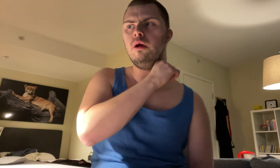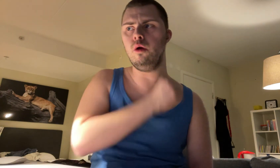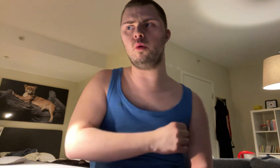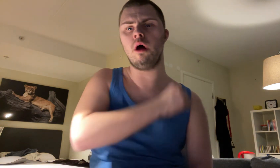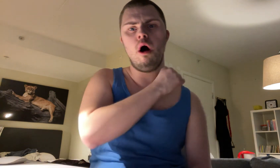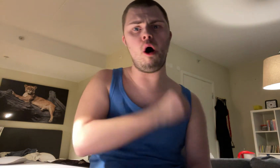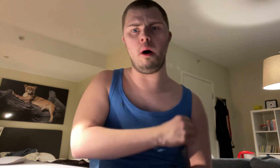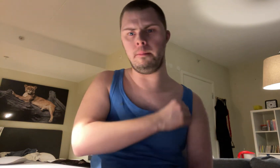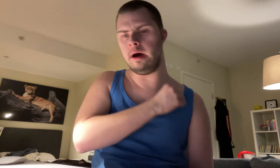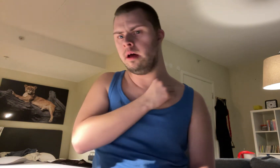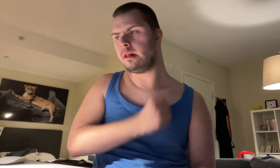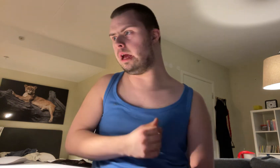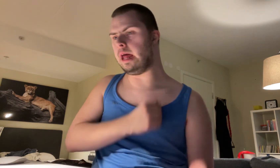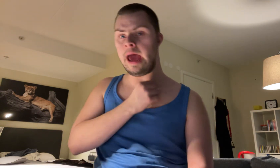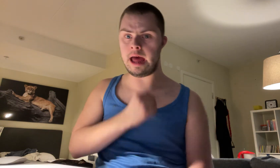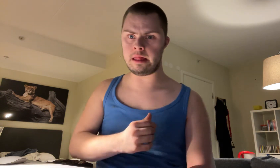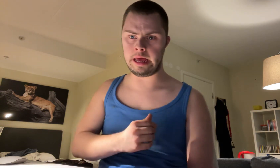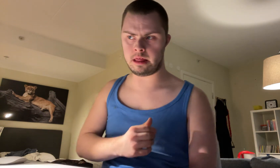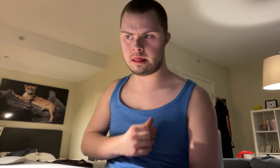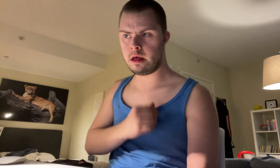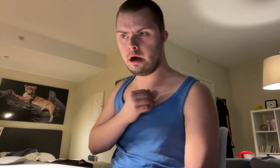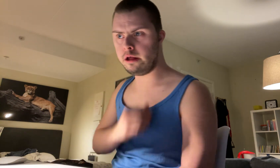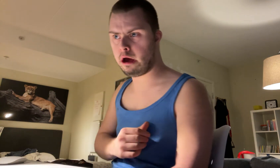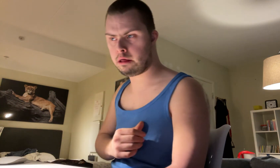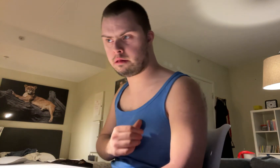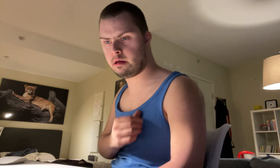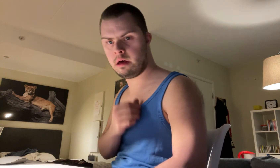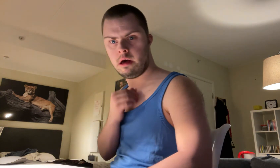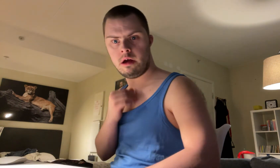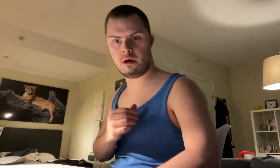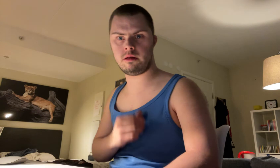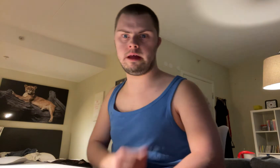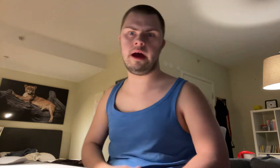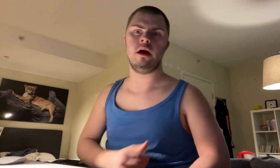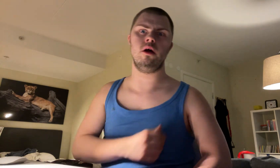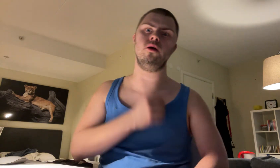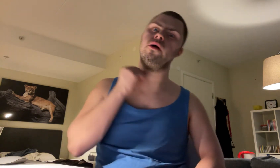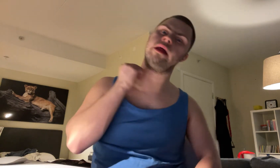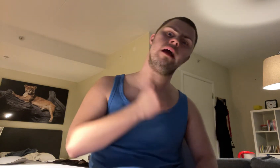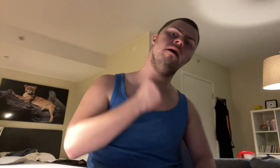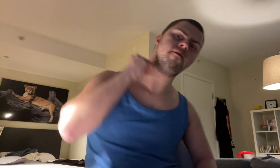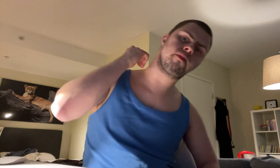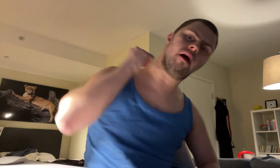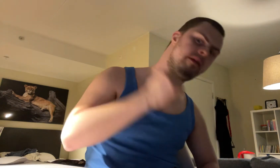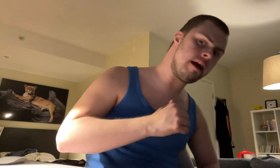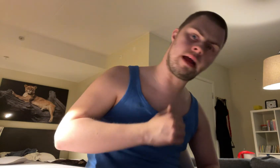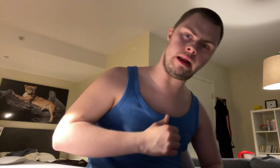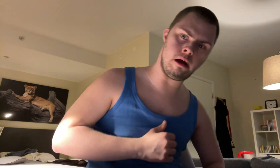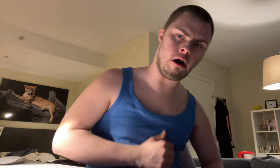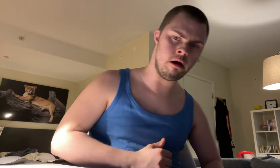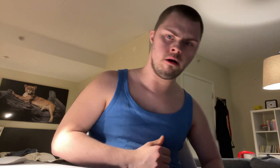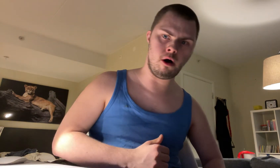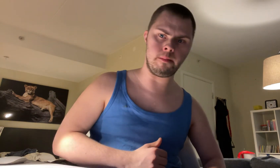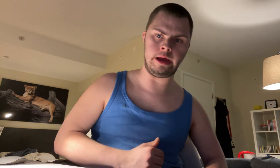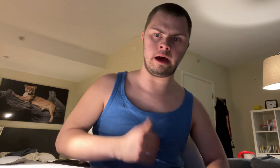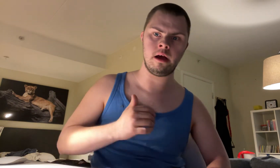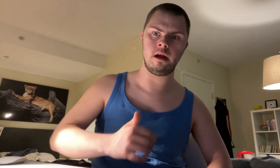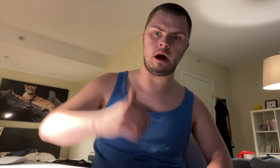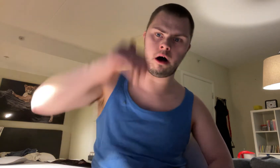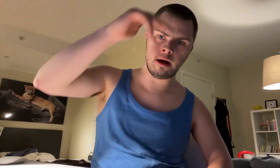gjort om till hennes röst. Just det. Det kan jag om det. Ja,